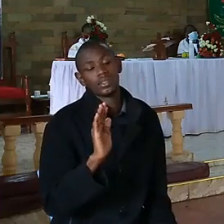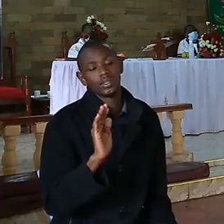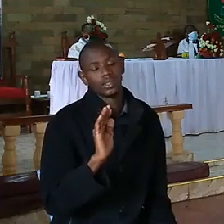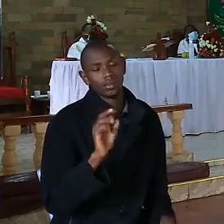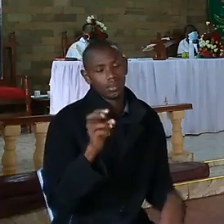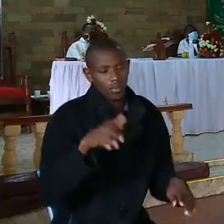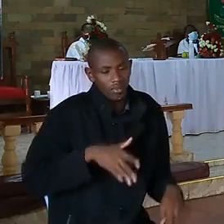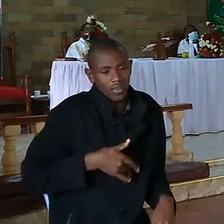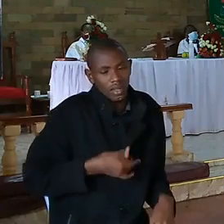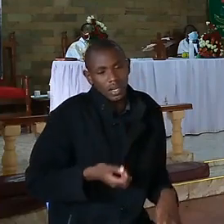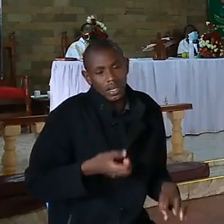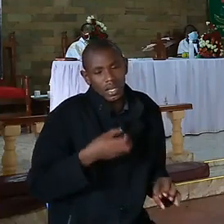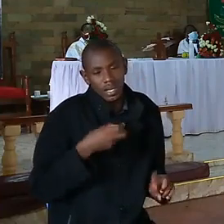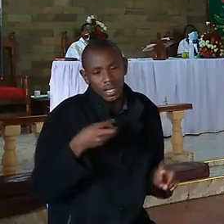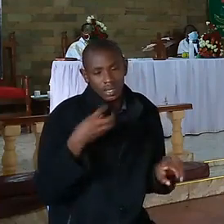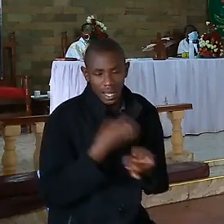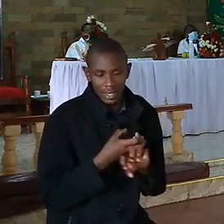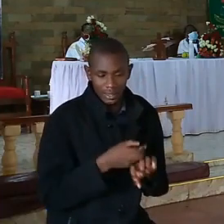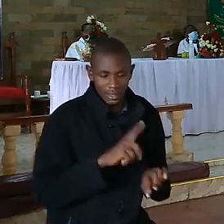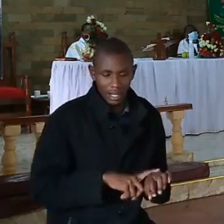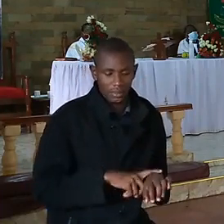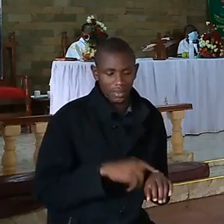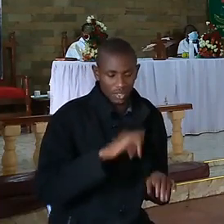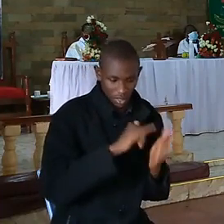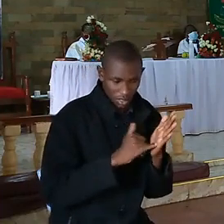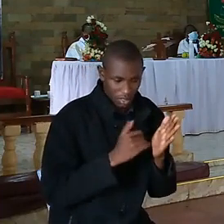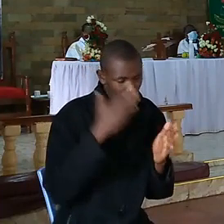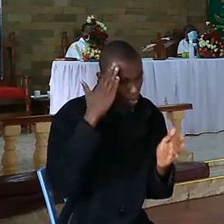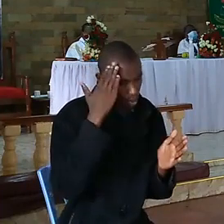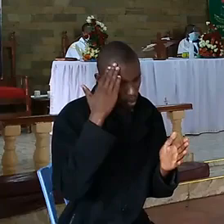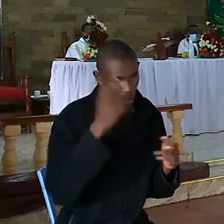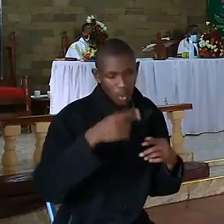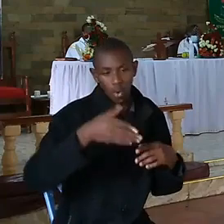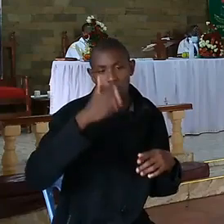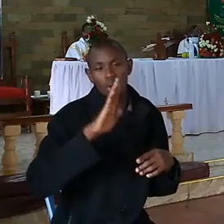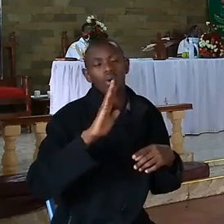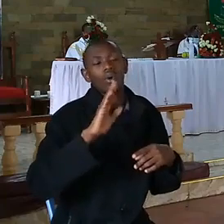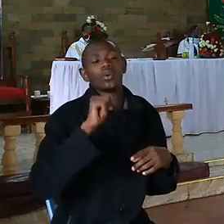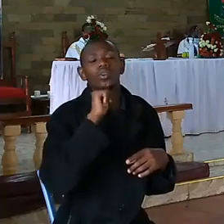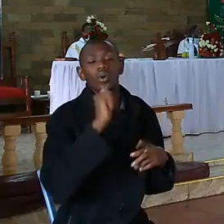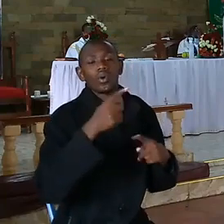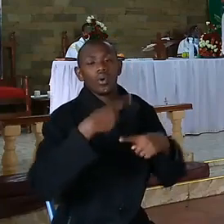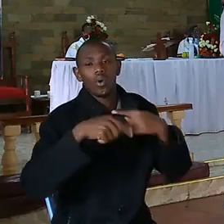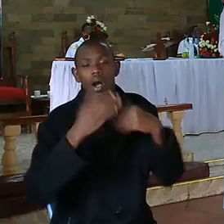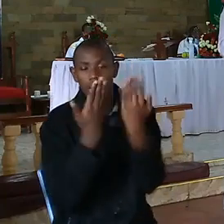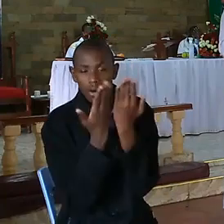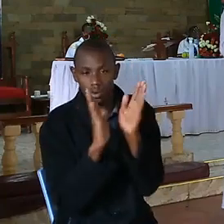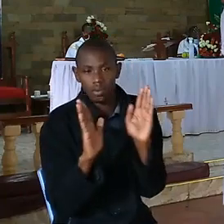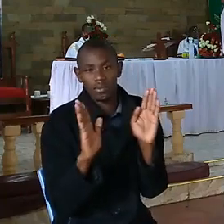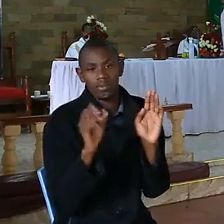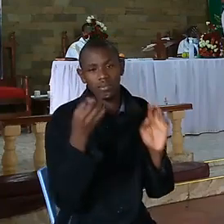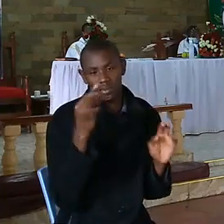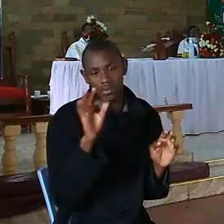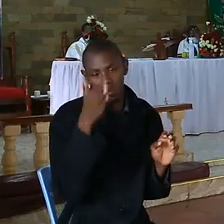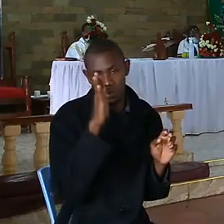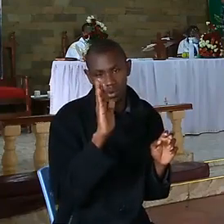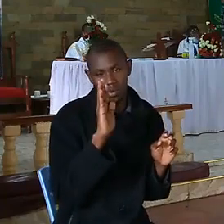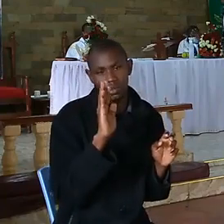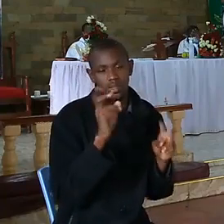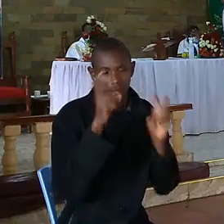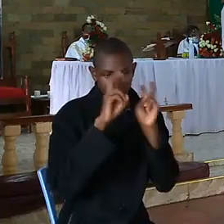muno just know ngai nduri hindi uthiite nja ya maitho make undu ucio ungi wa keri gatagati-ini